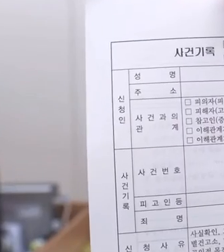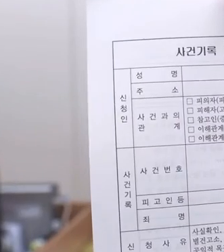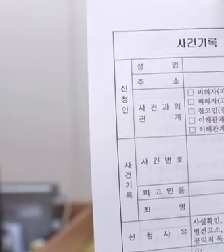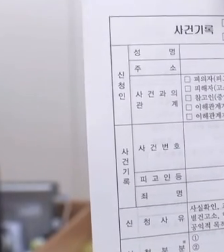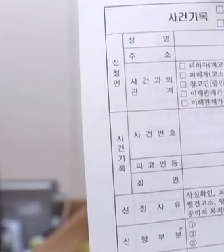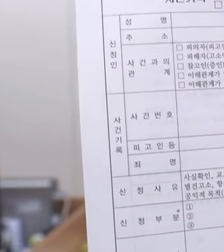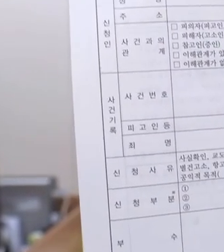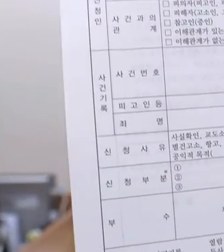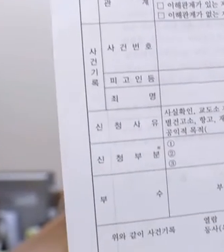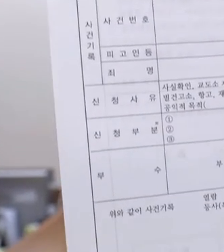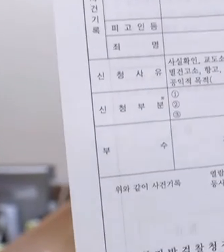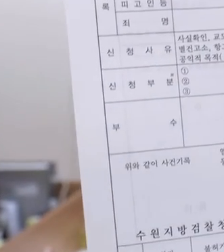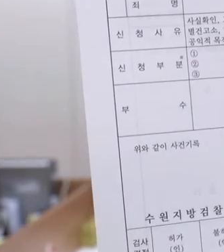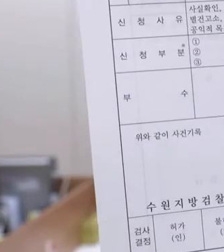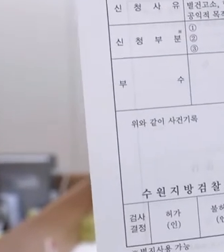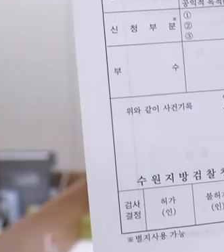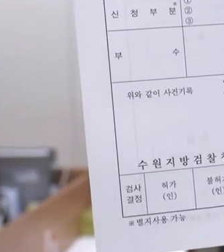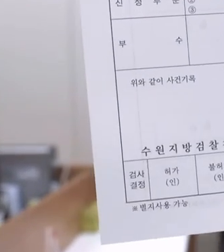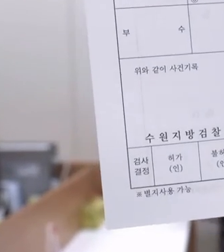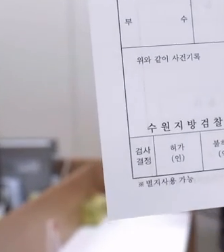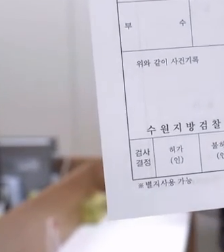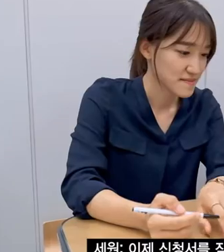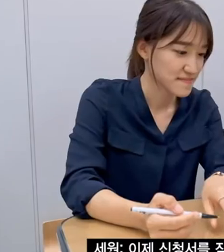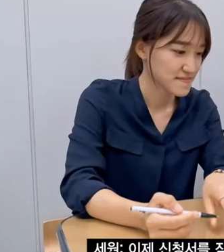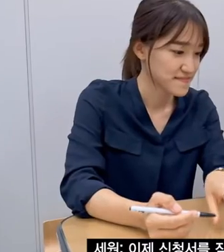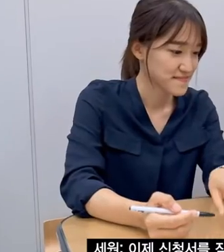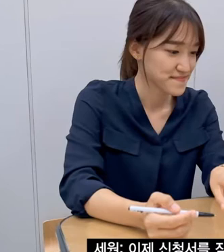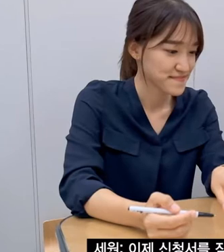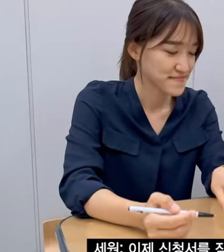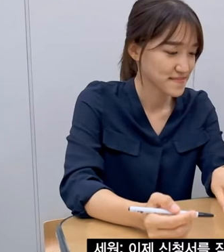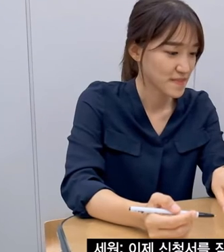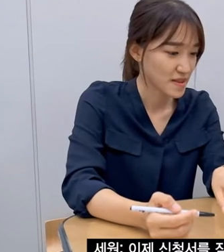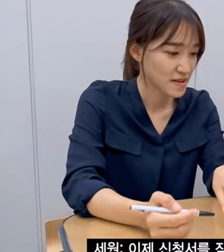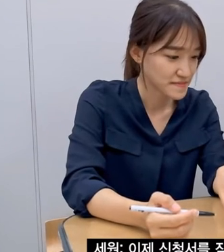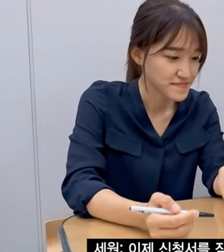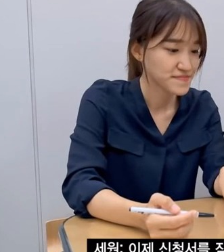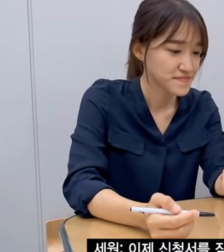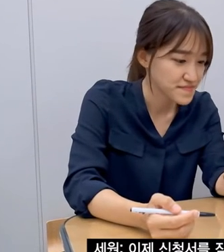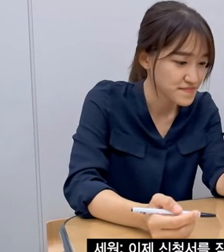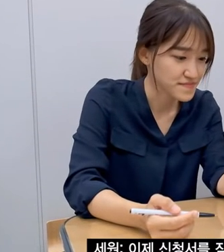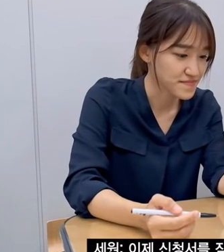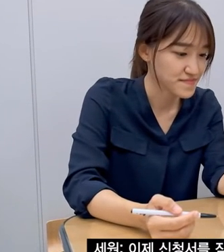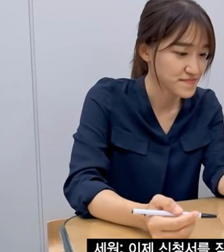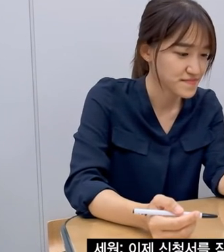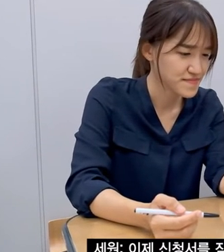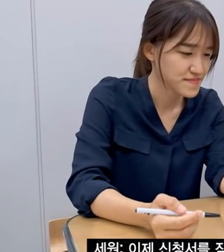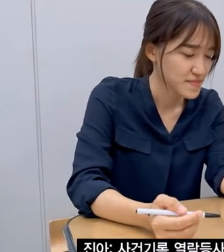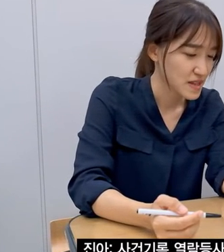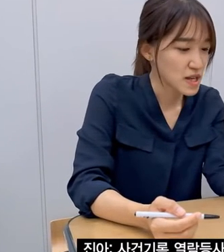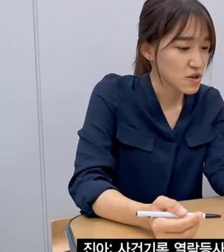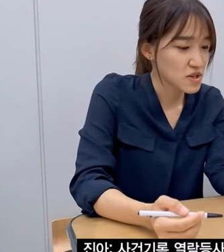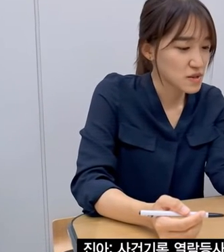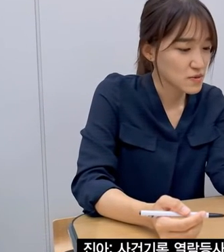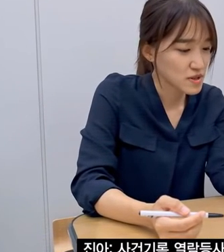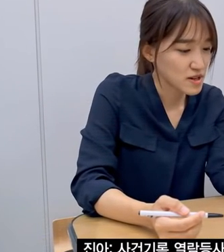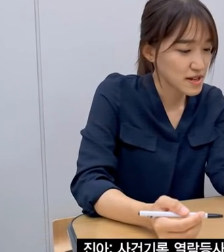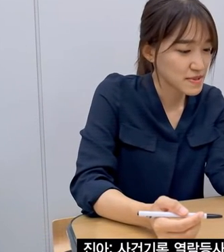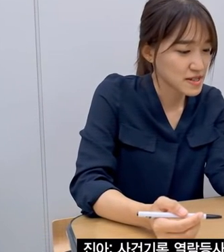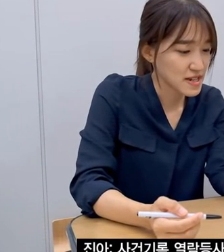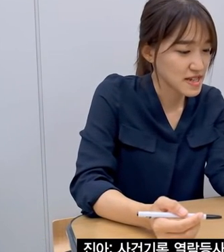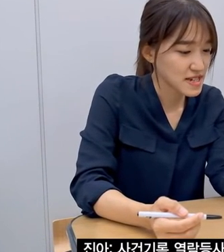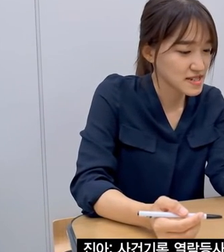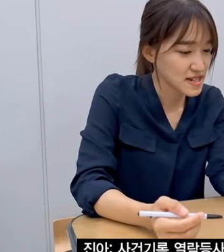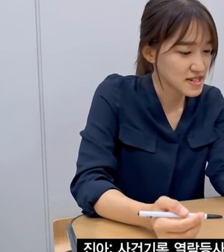저희가 찾은 열람 등사 신청서입니다. 그럼 이제 신청서를 한번 작성해 보도록 하겠습니다. 네. 사건 기록